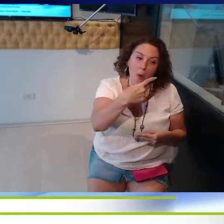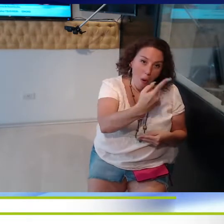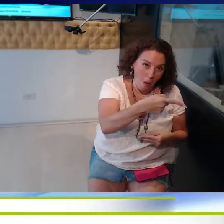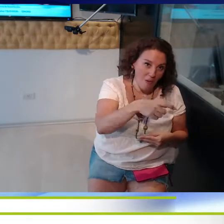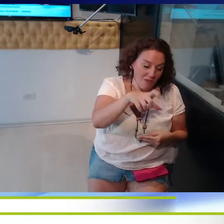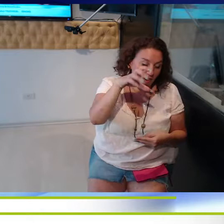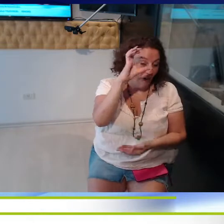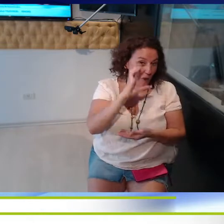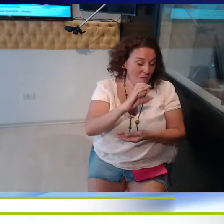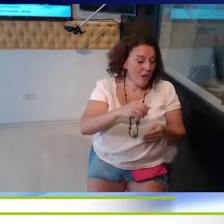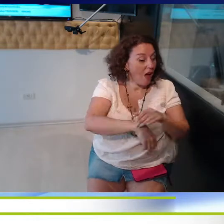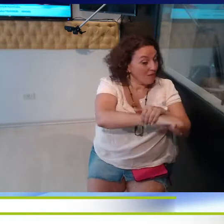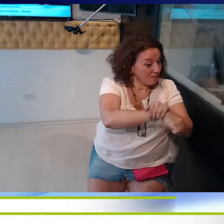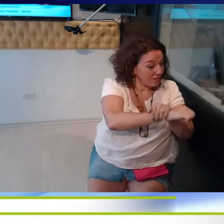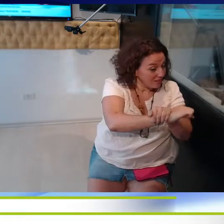pareció que...